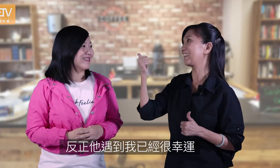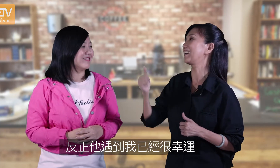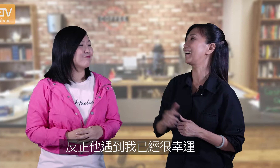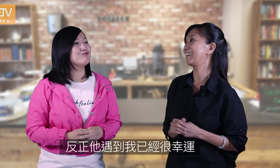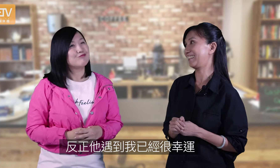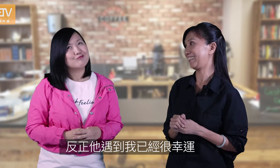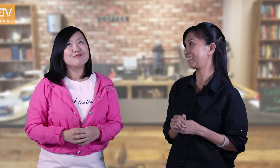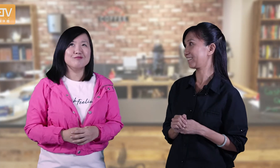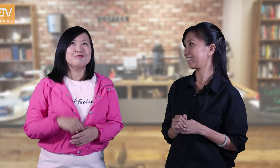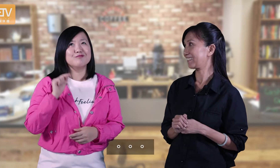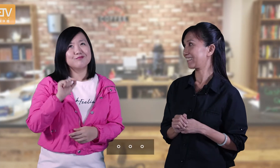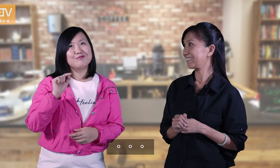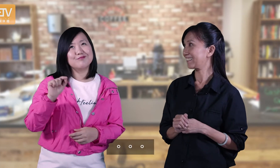噶啦。